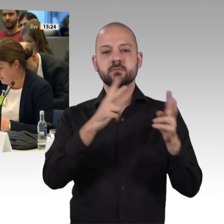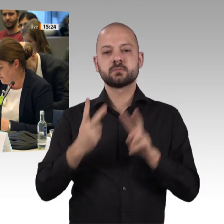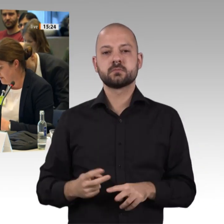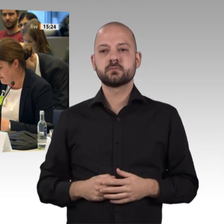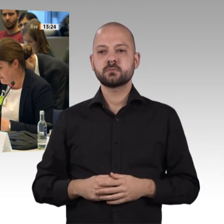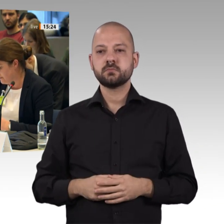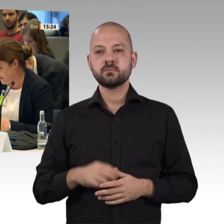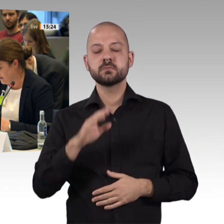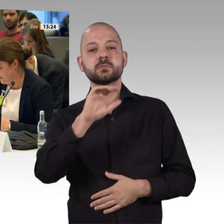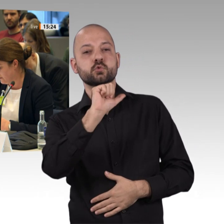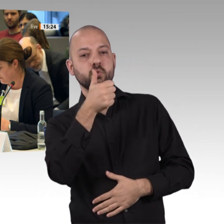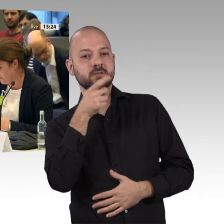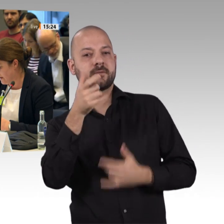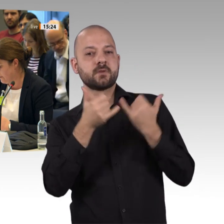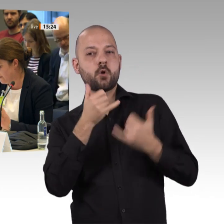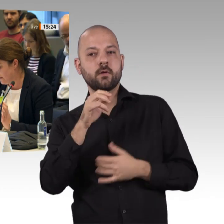sehen hier